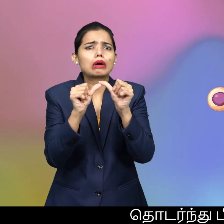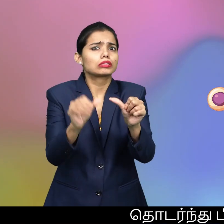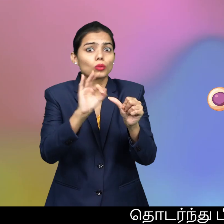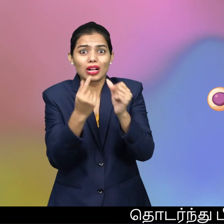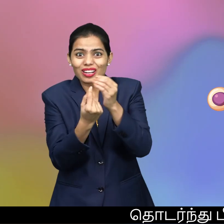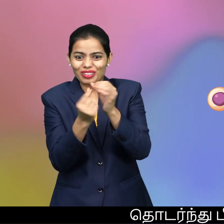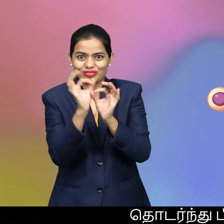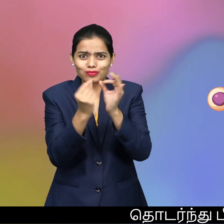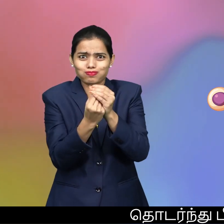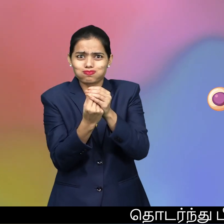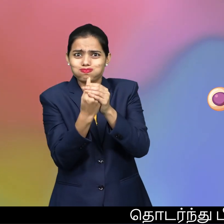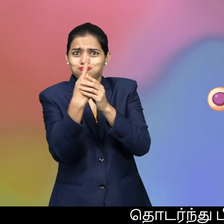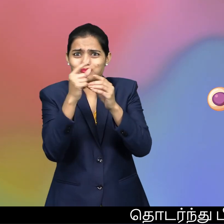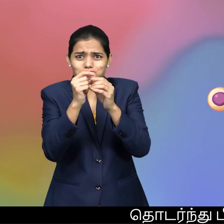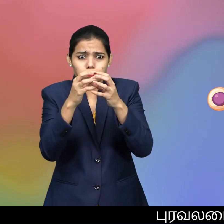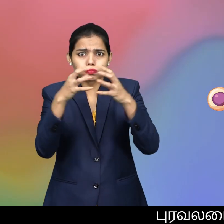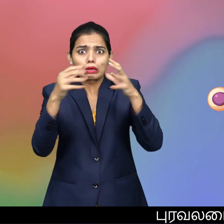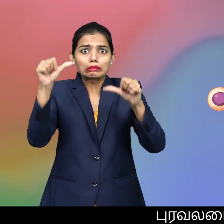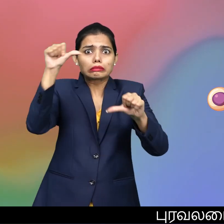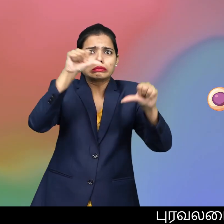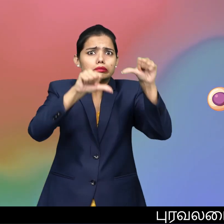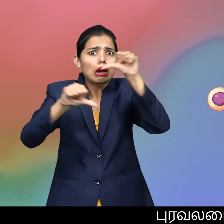தொடர்ந்து பிரிந்து இறுதியில் புரவலரை கொல்லும்.